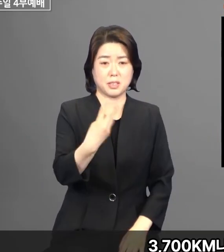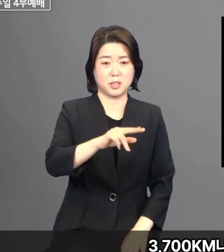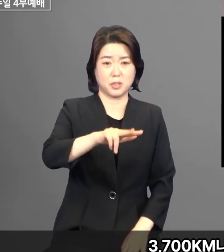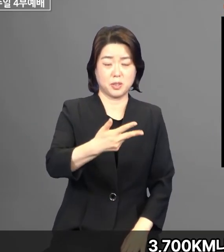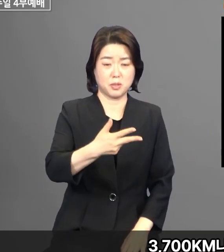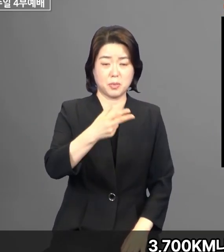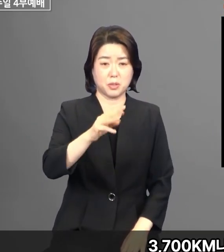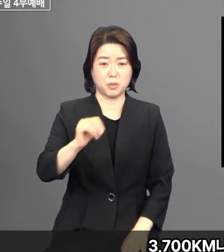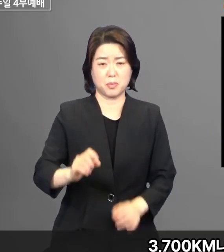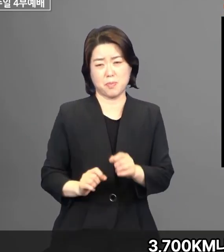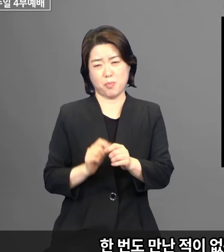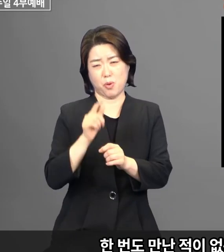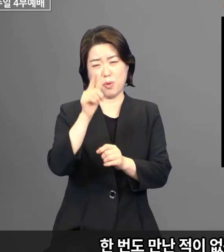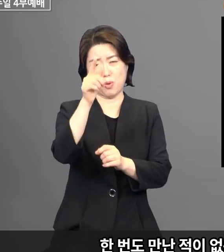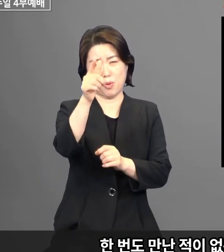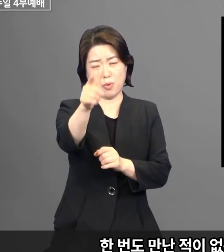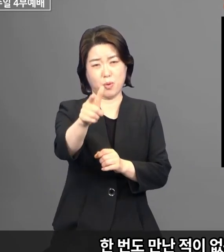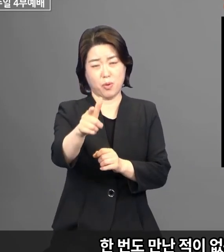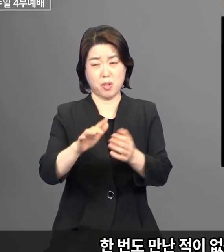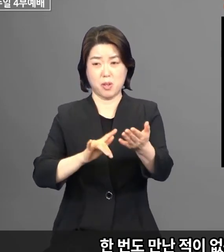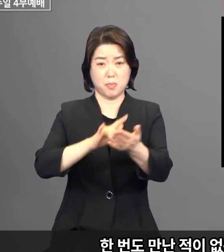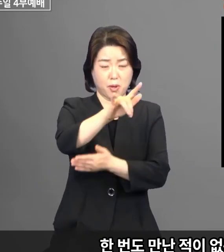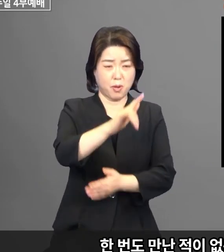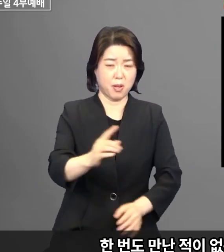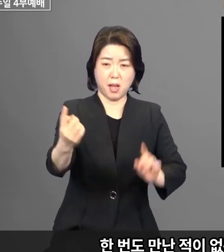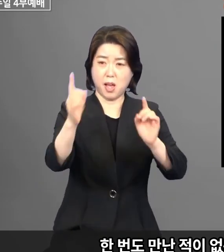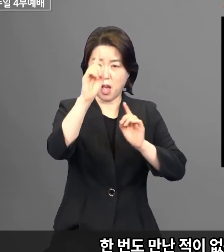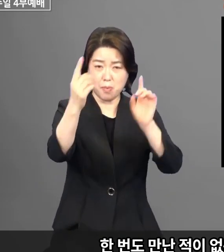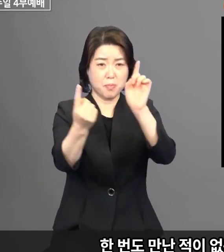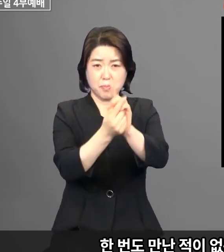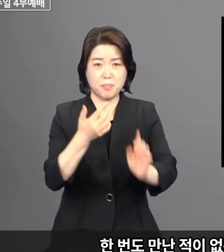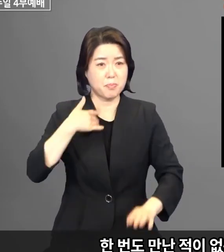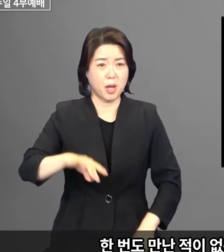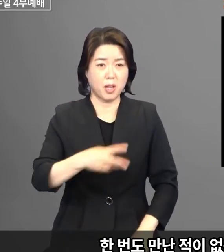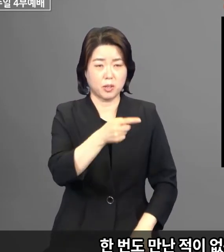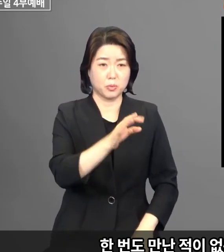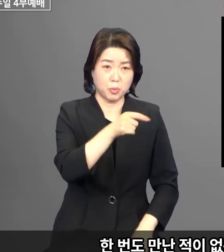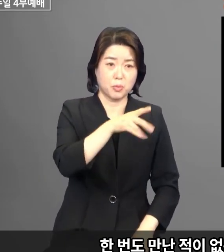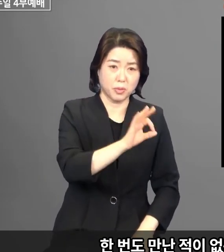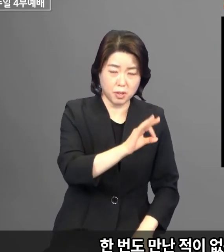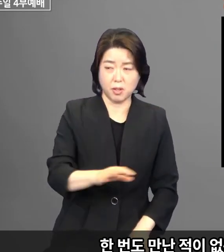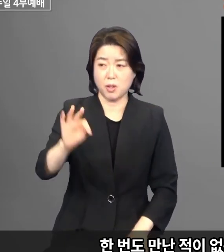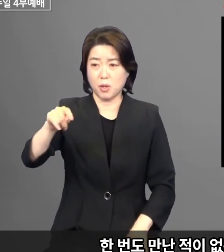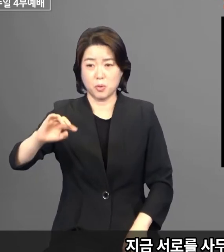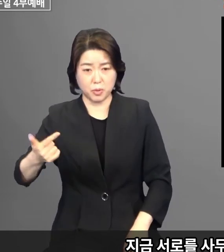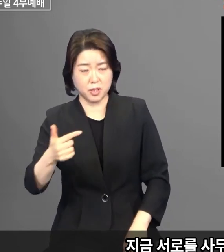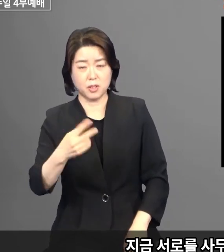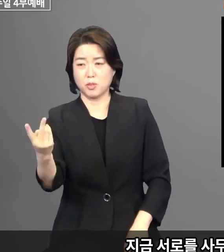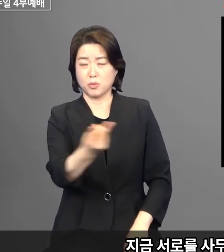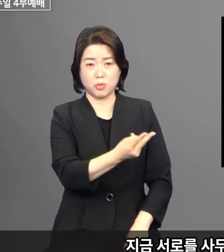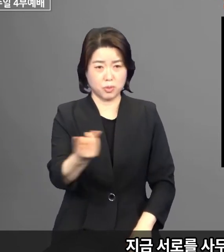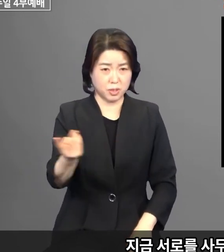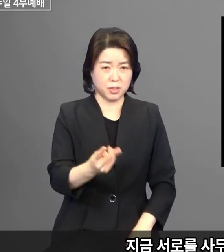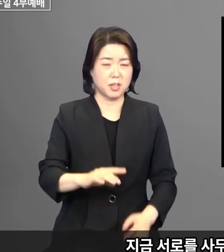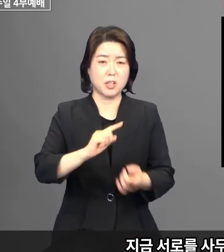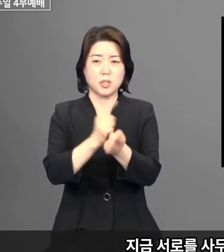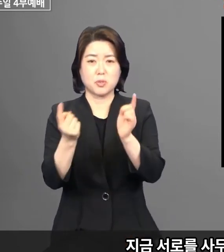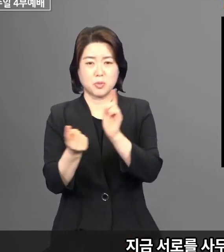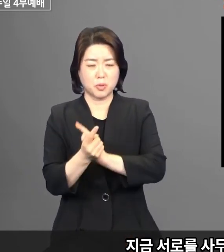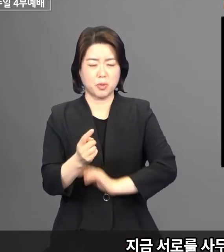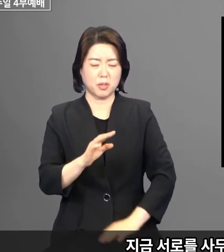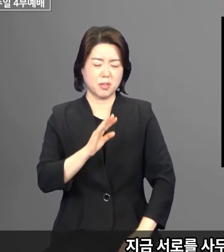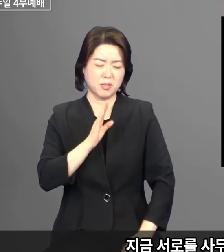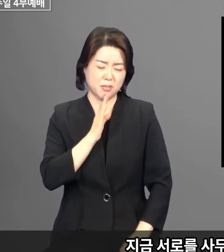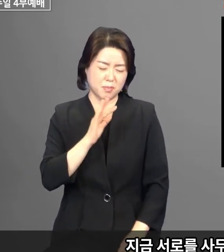3,700km나 떨어져 있는, 한 번도 만난 적이 없는 동영이네와 윈네가 지금 서로를